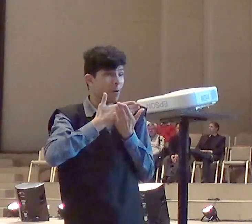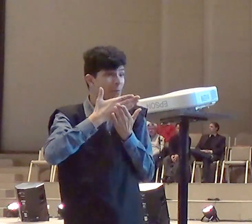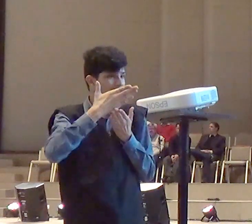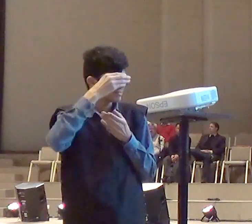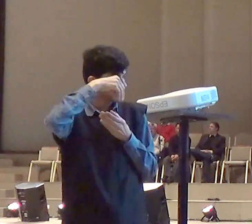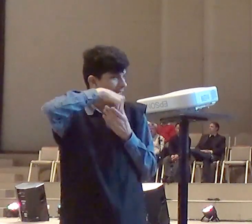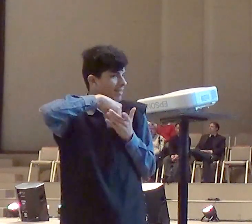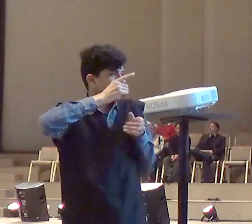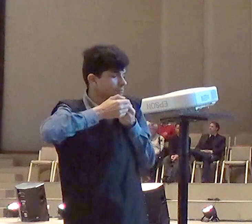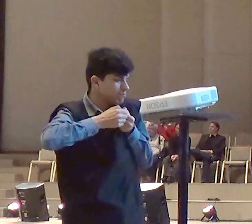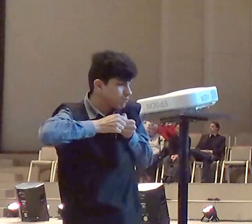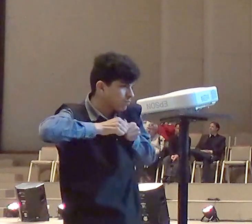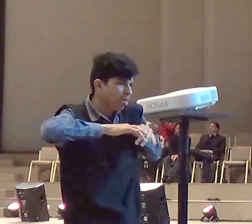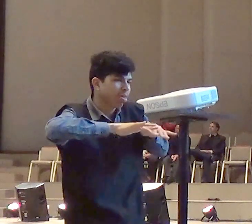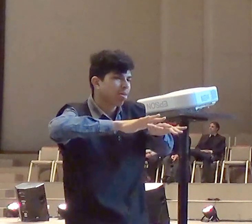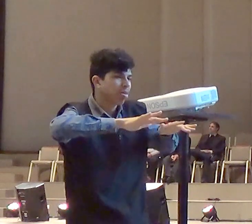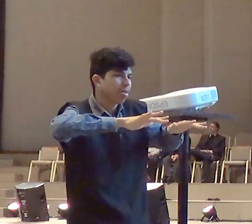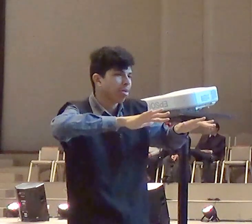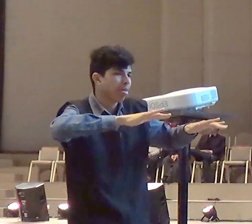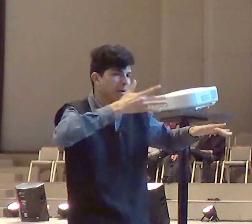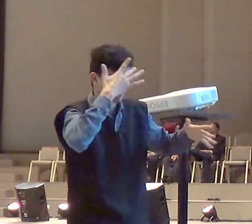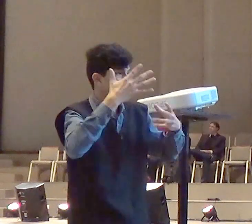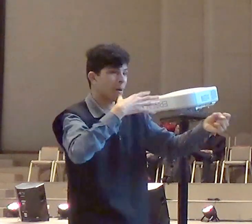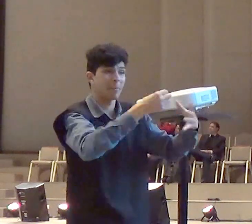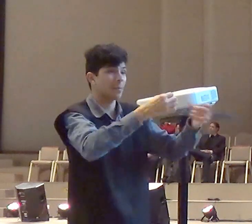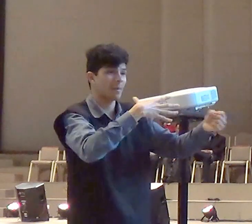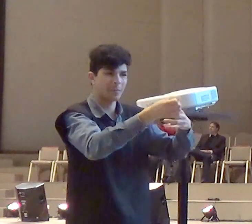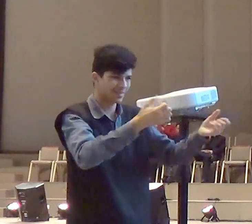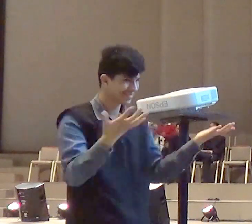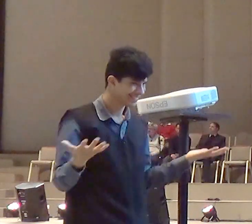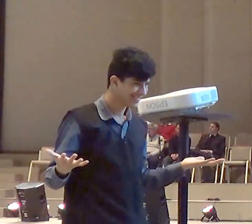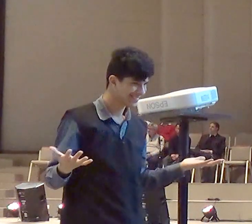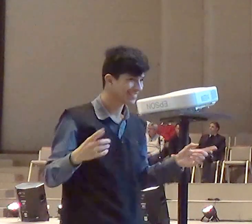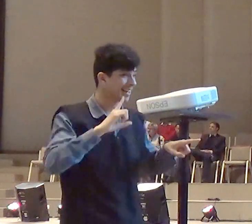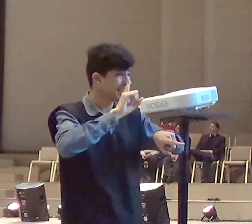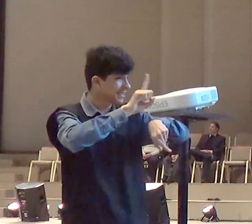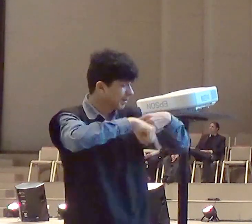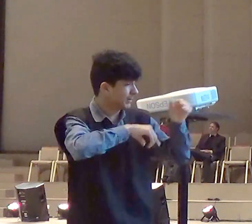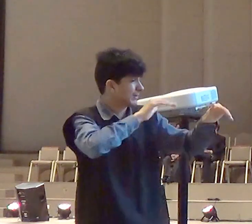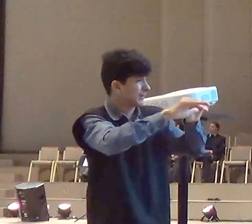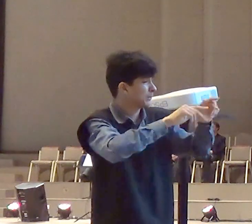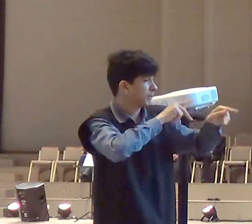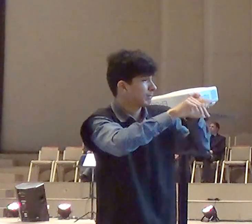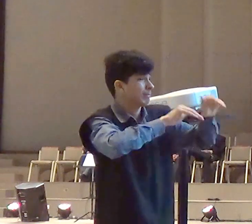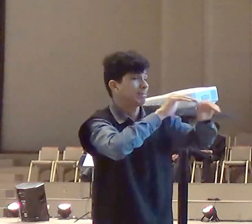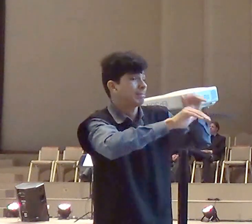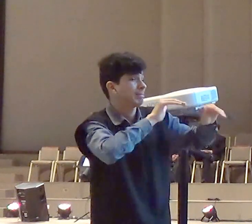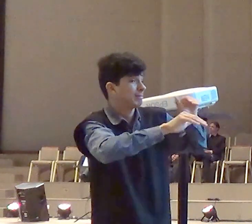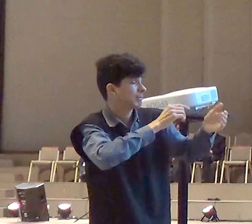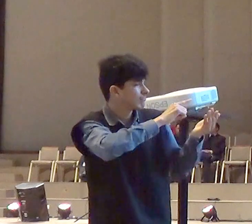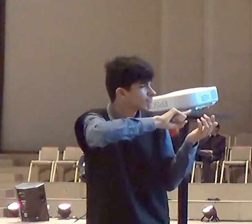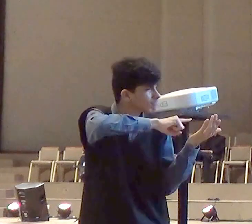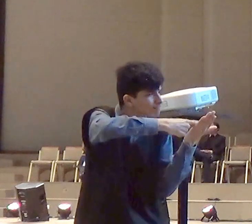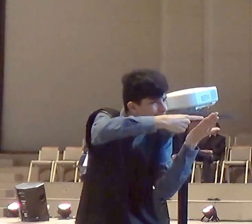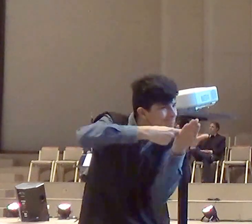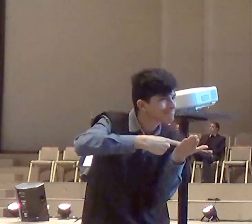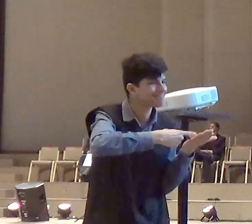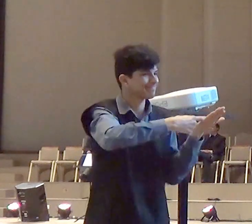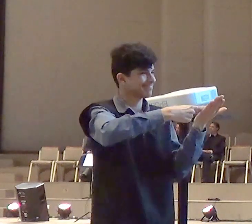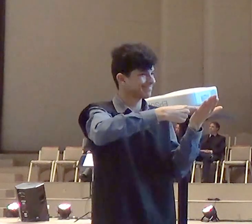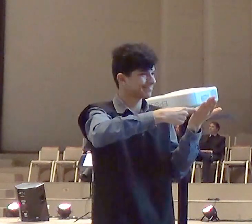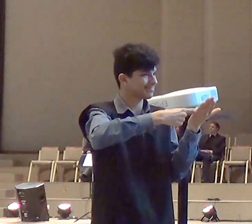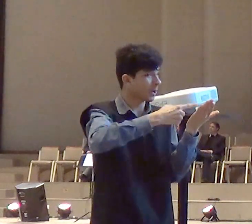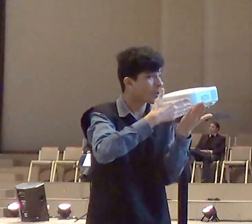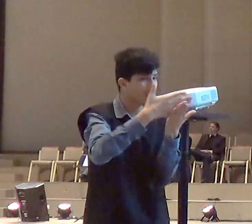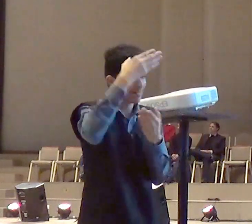que começou a fazer com que os seus lábios começassem a murmurar é interessante isso